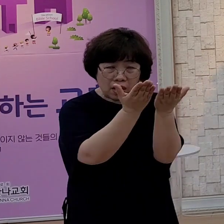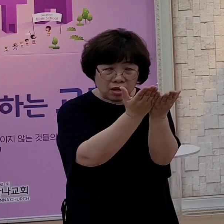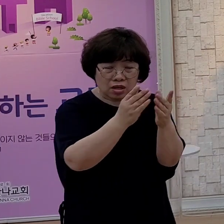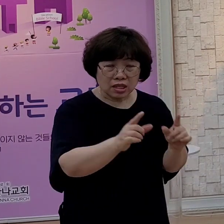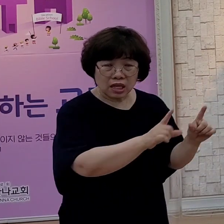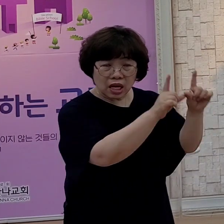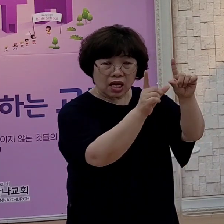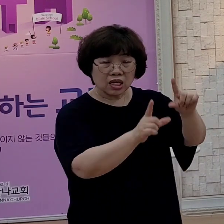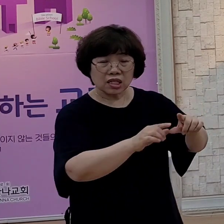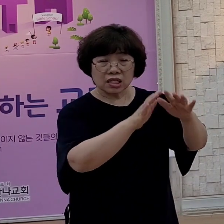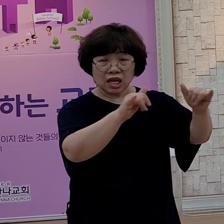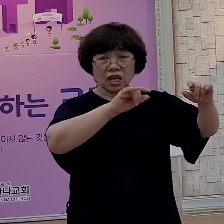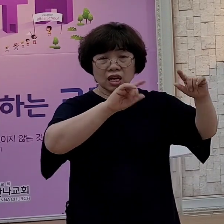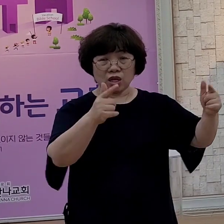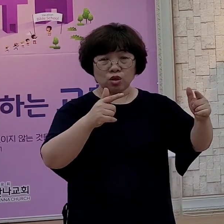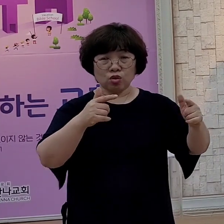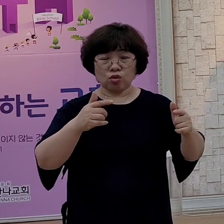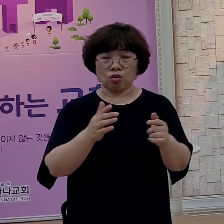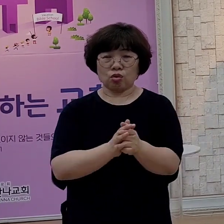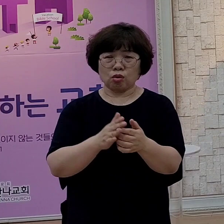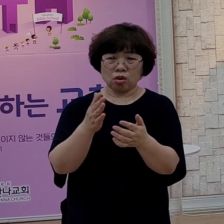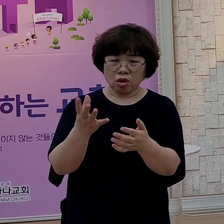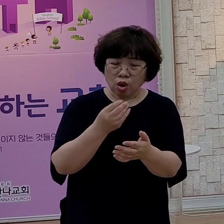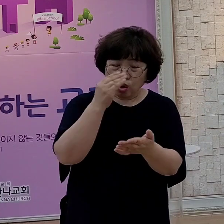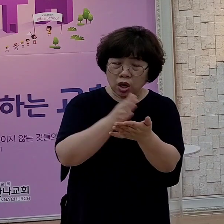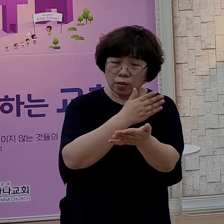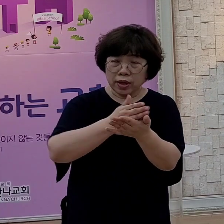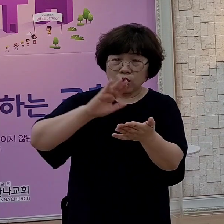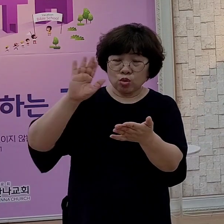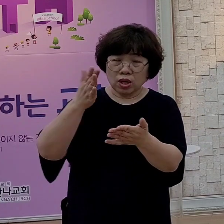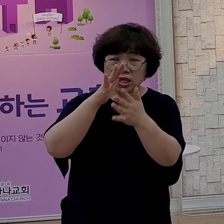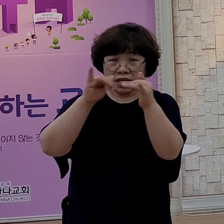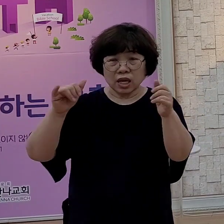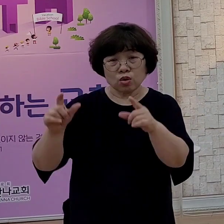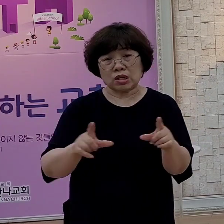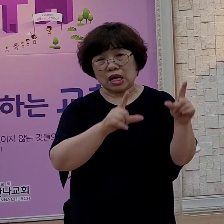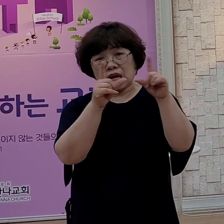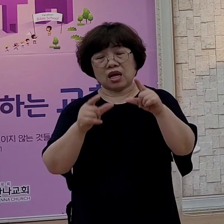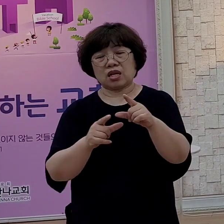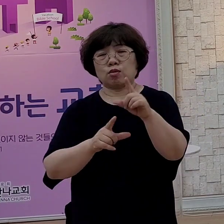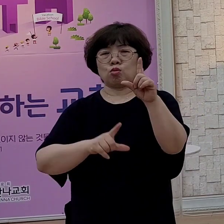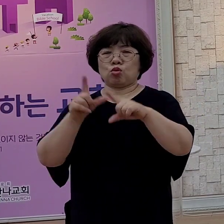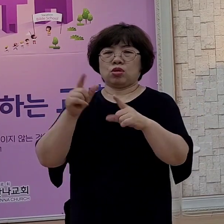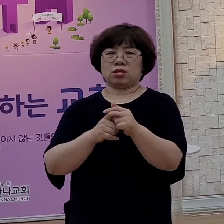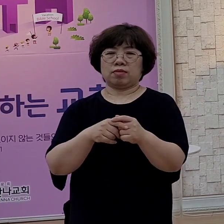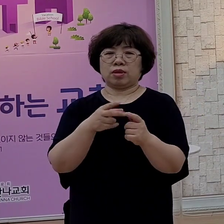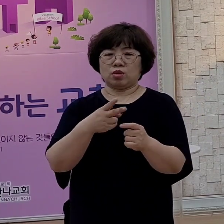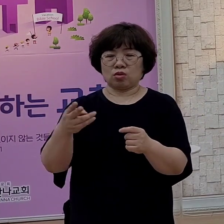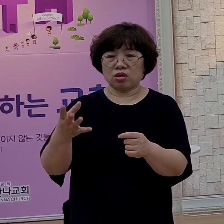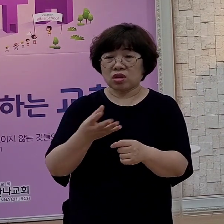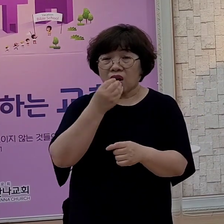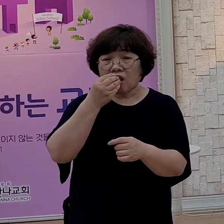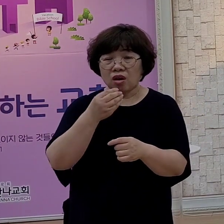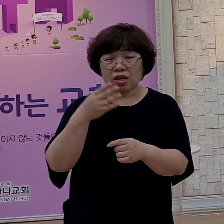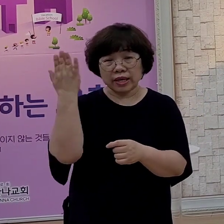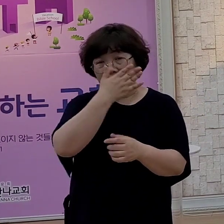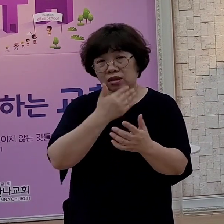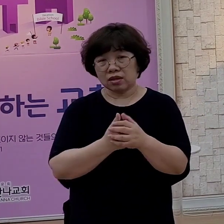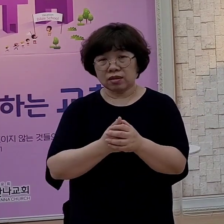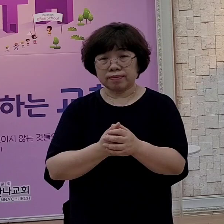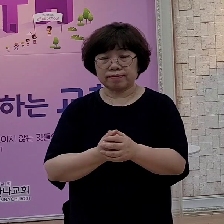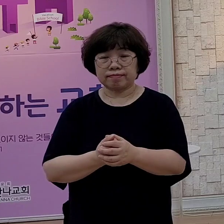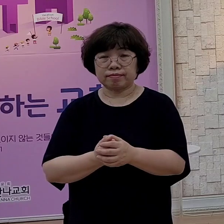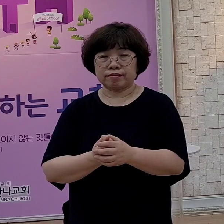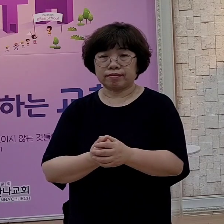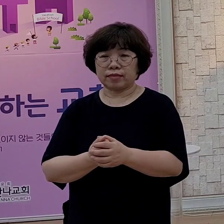성도들이 되죠. 이 마지막 세대에도 하나님께서 살려두고 싶은 가정, 그런 자녀들,